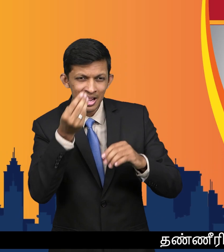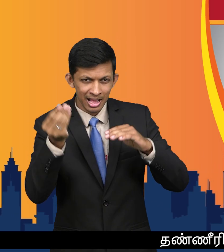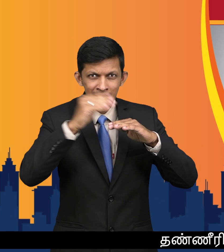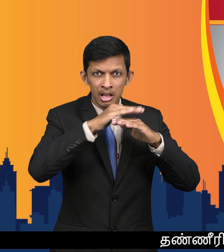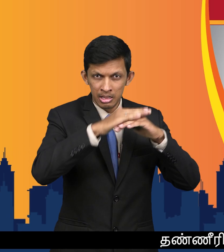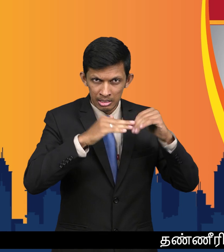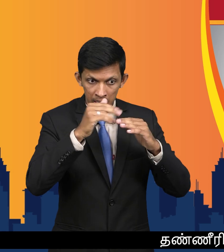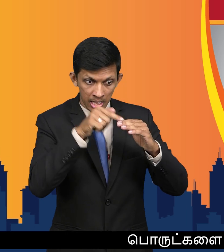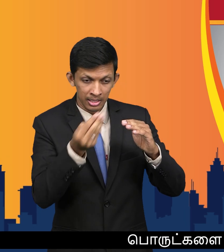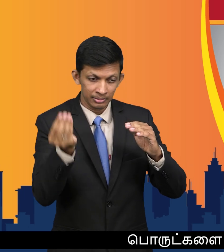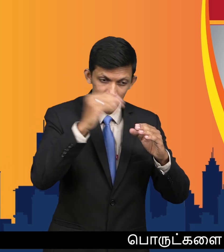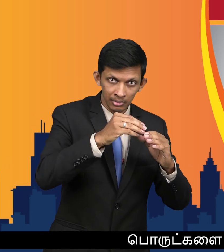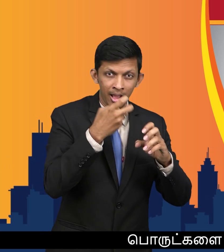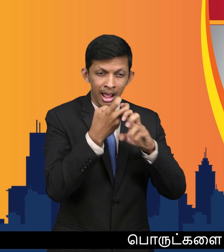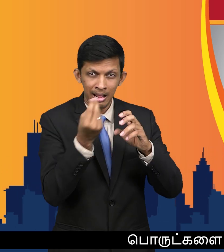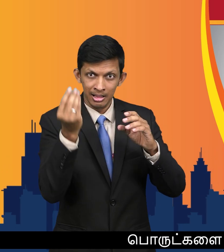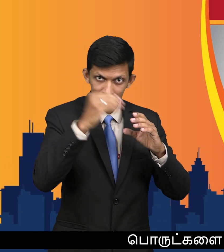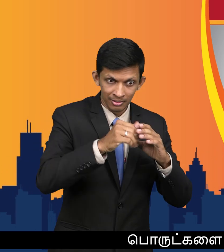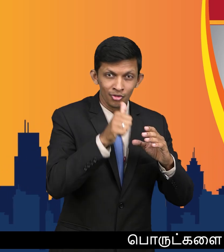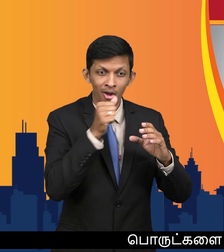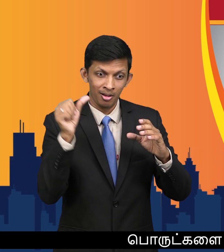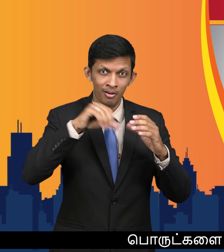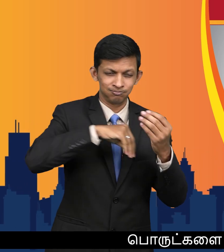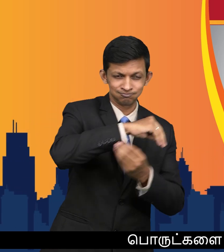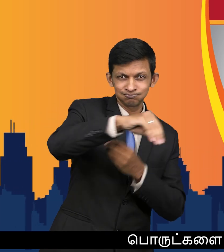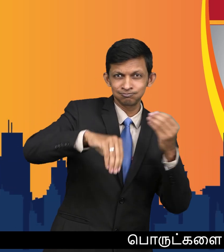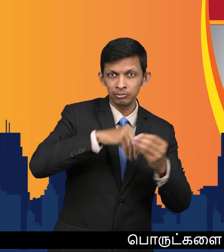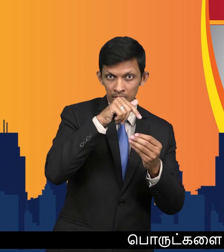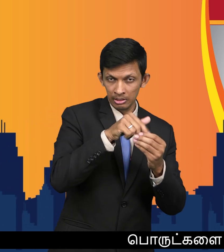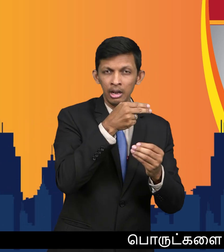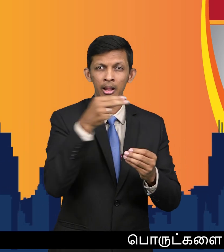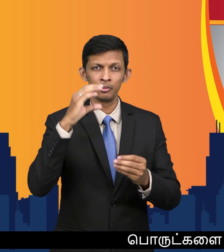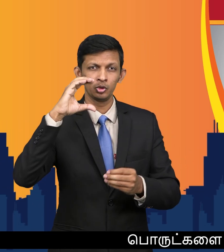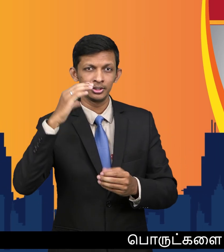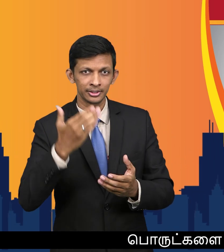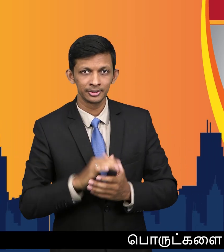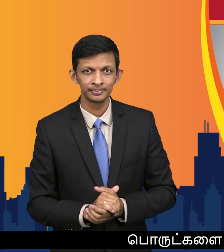தண்ணீரில் கலக்கும் போது பொருட்களை பிணைக்கும் ஒரு துகள்.